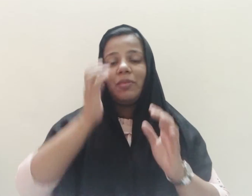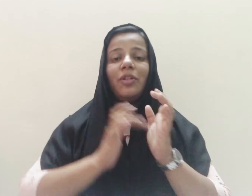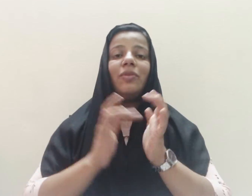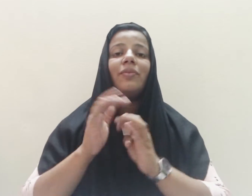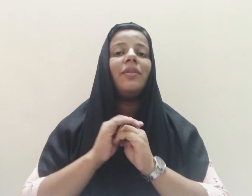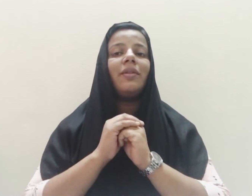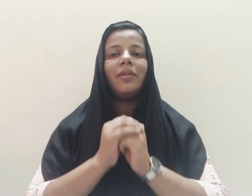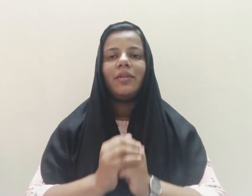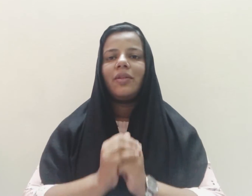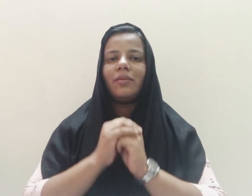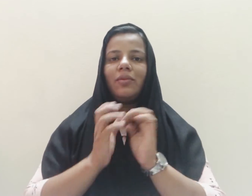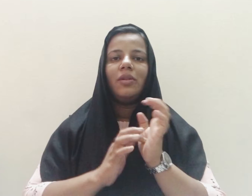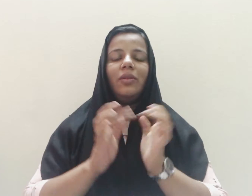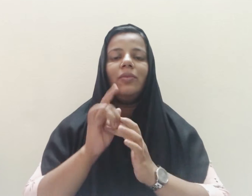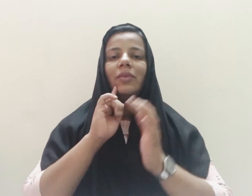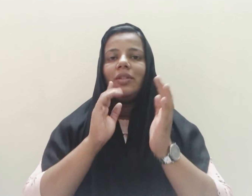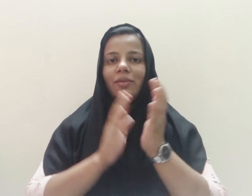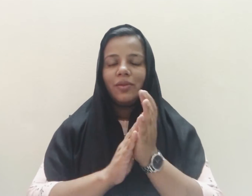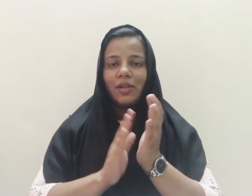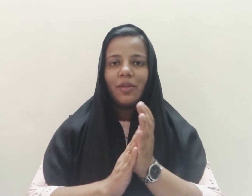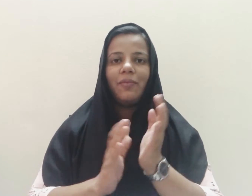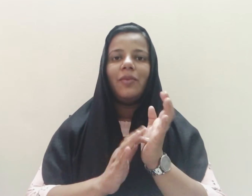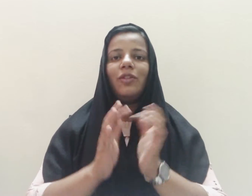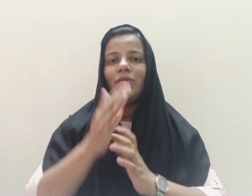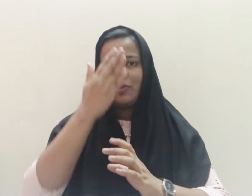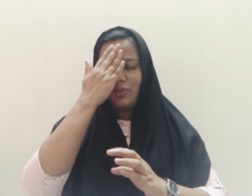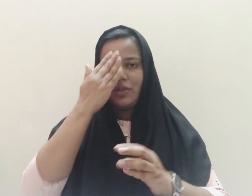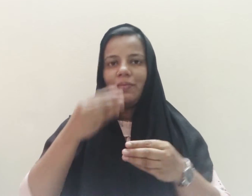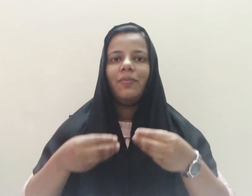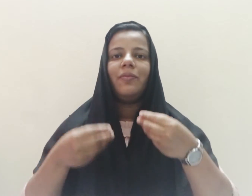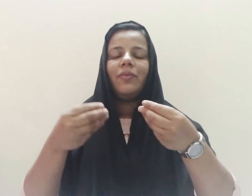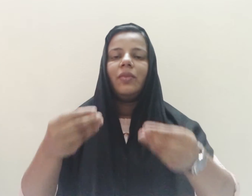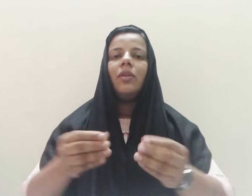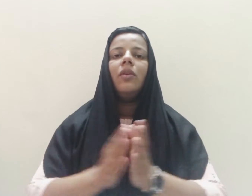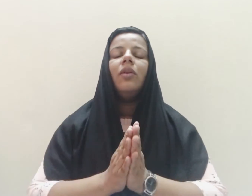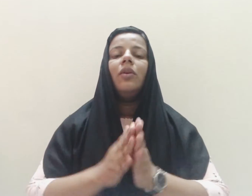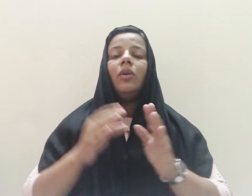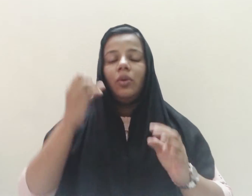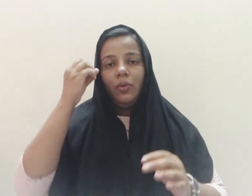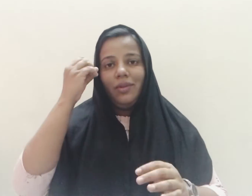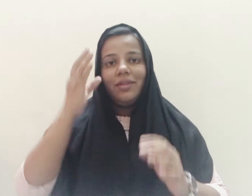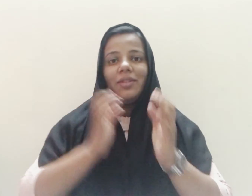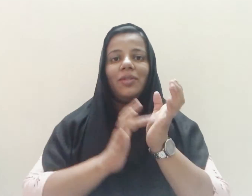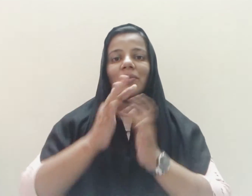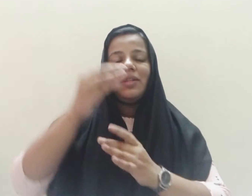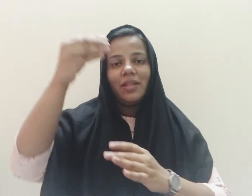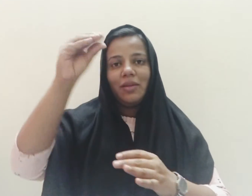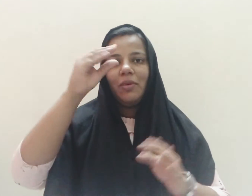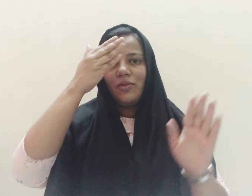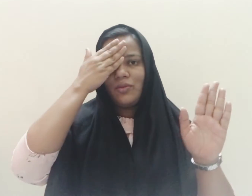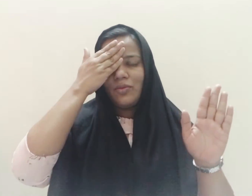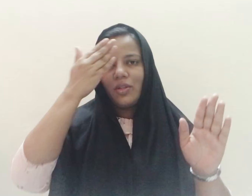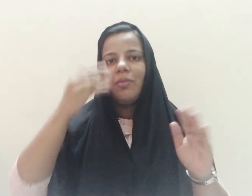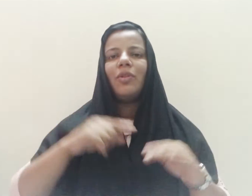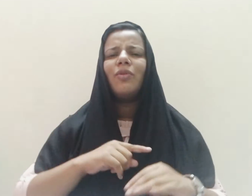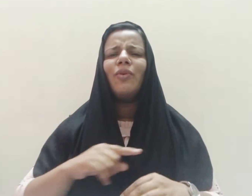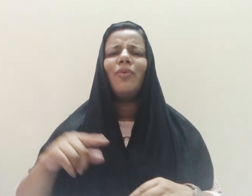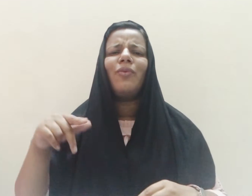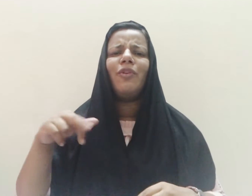അങ്ങേ ആരാധിക്കുന്നു, അപ്പാ അങ്ങേ സ്തുതിക്കുന്നു, അപ്പാ അങ്ങേക്ക് സ്തോത്രം ചെയ്യുന്നു. ഈ പ്രഭാതത്തിൽ ഉണർത്തിയ ദൈവകൃപയ്ക്കായിട്ട് നന്ദി പറയുന്നു. ഇത്രത്തോളം കൊണ്ടുവന്ന